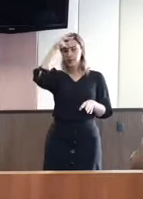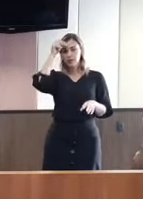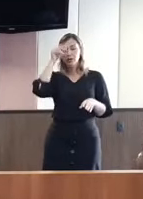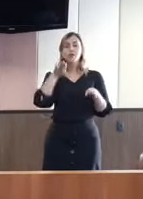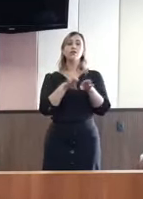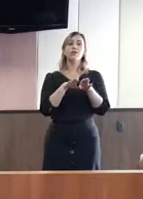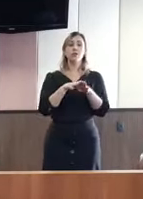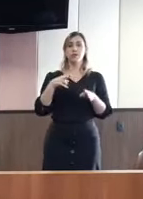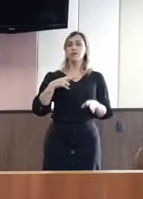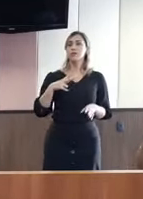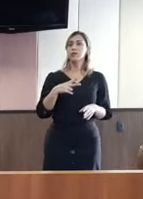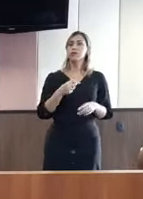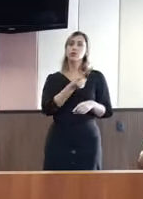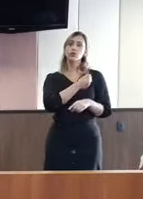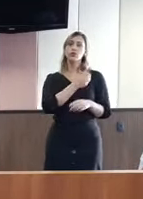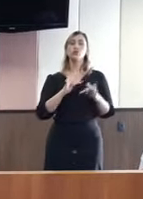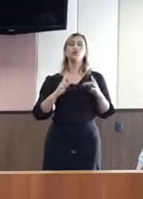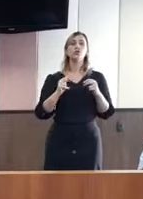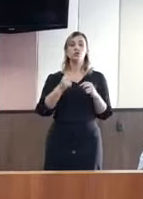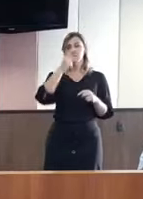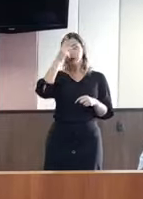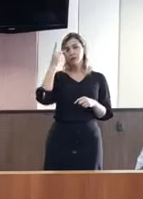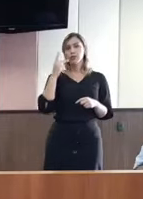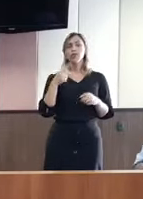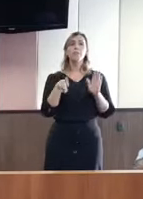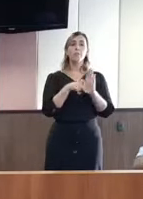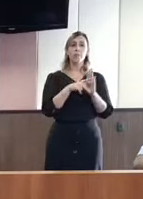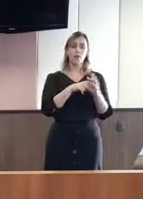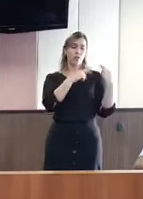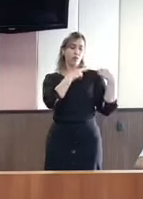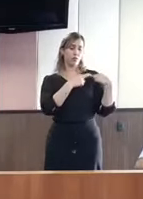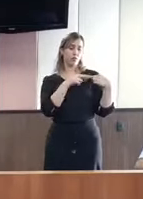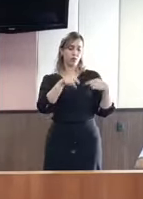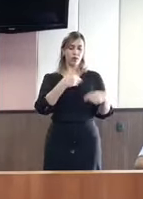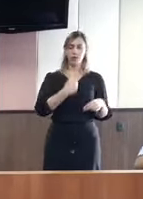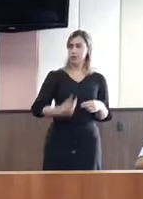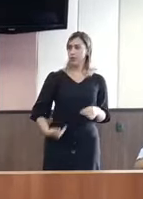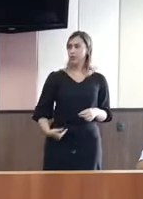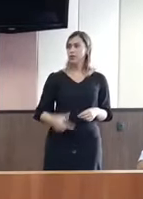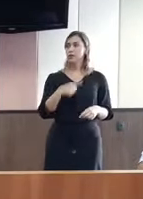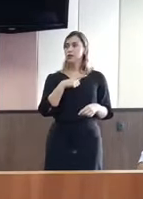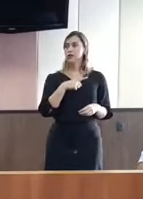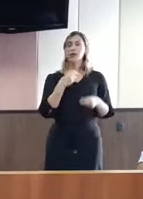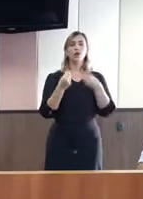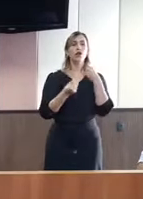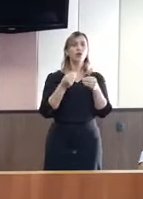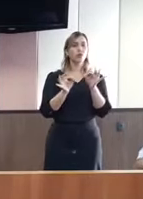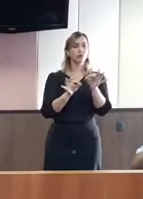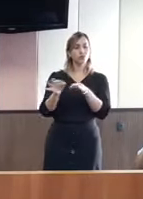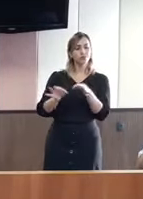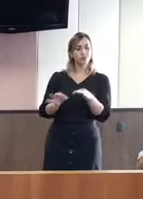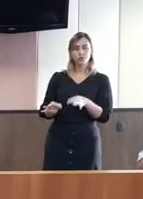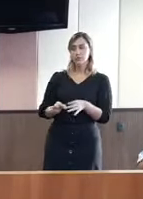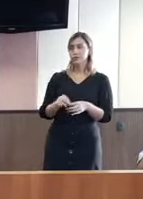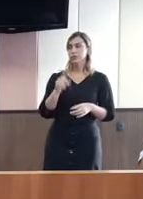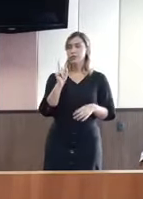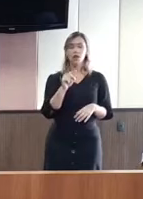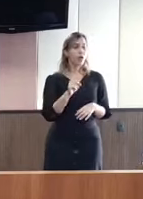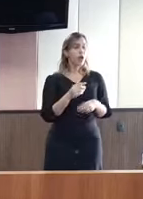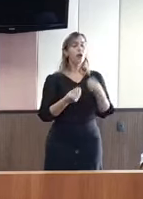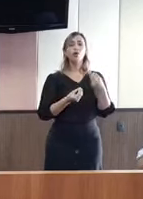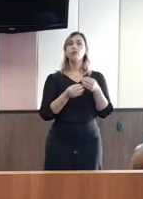número total de pessoas sob a responsabilidade pública. Então, nós temos um cenário bem plausível de controlar. E esse cenário está